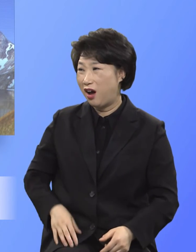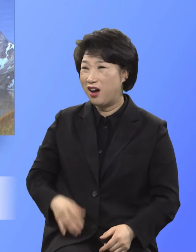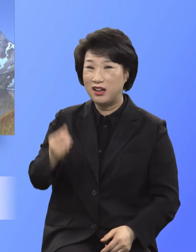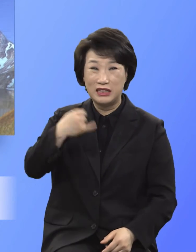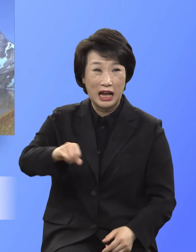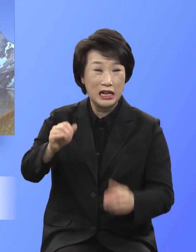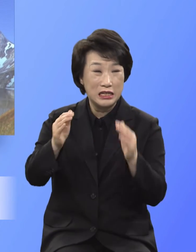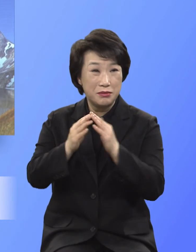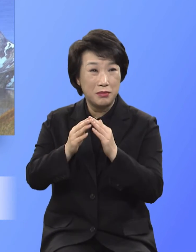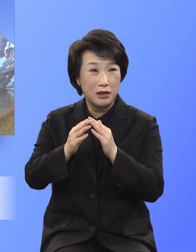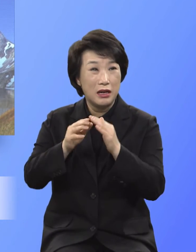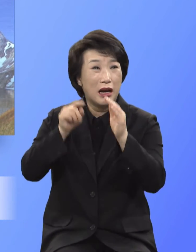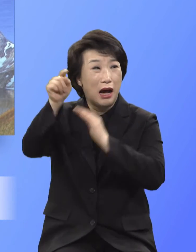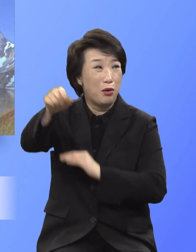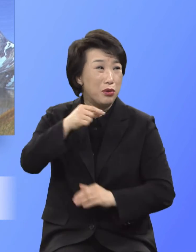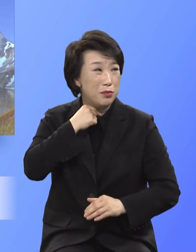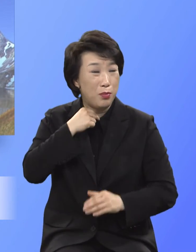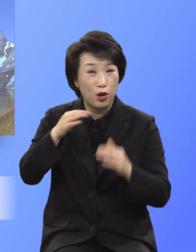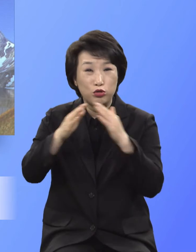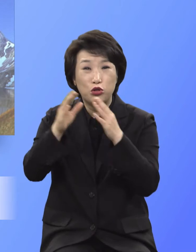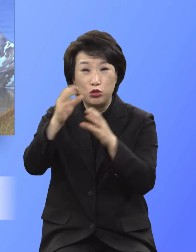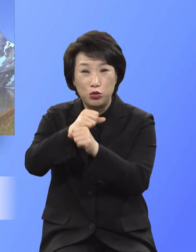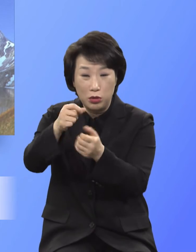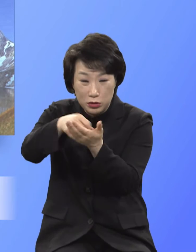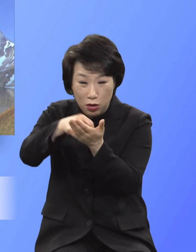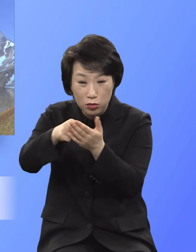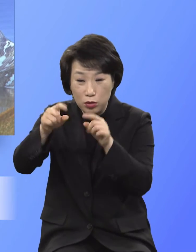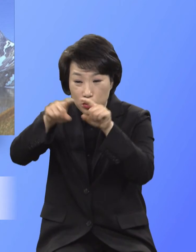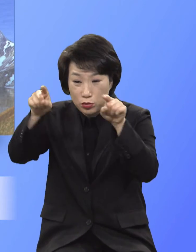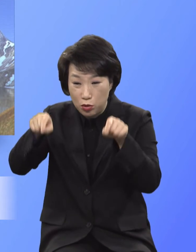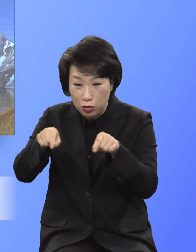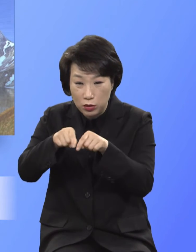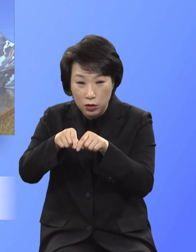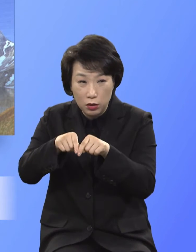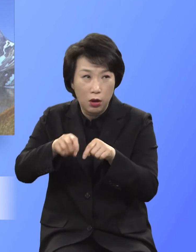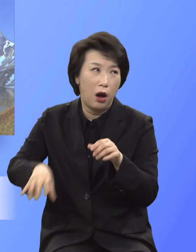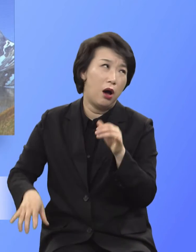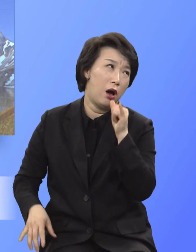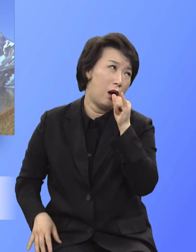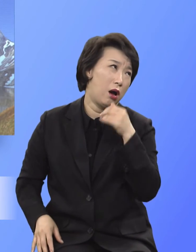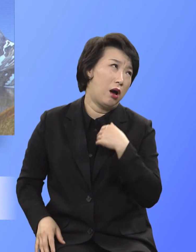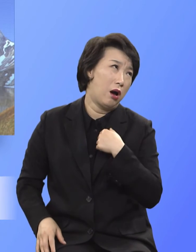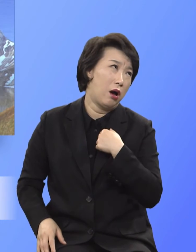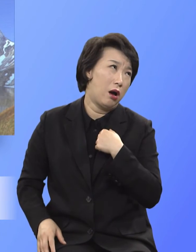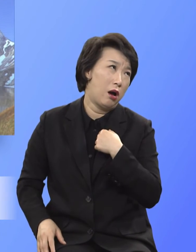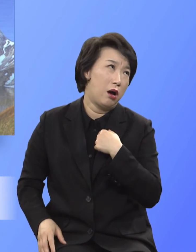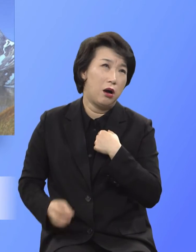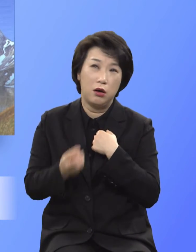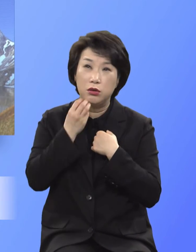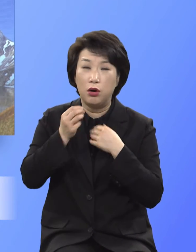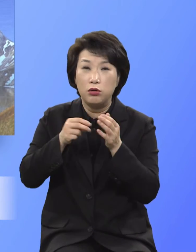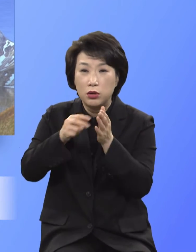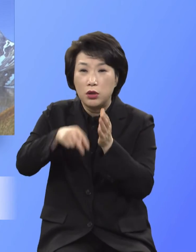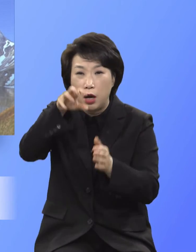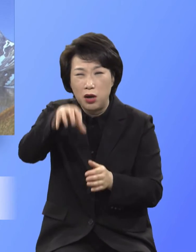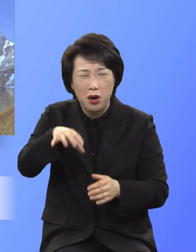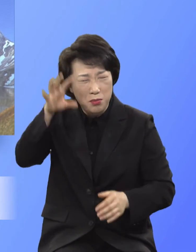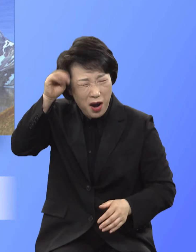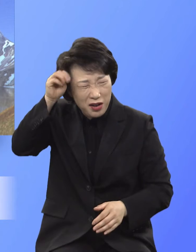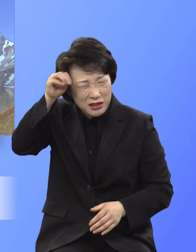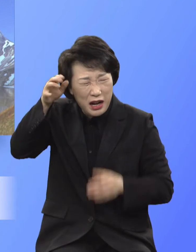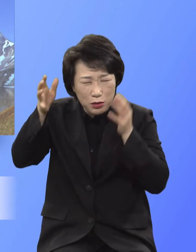딸네 집에 가려고 주소를 잊어버렸어. 서울역에서 내가 몇